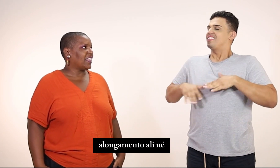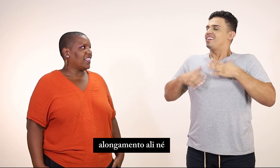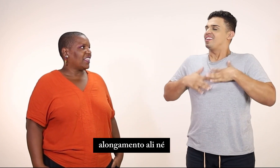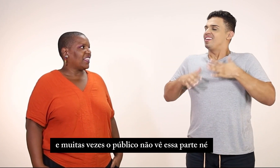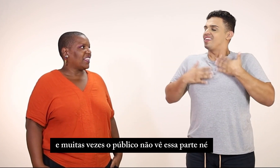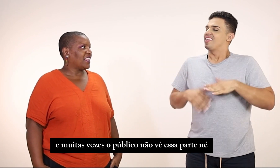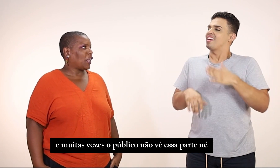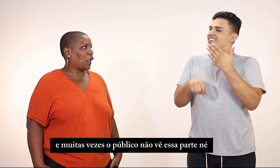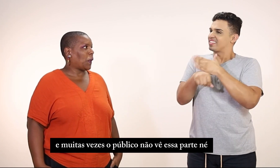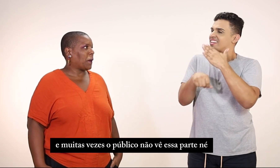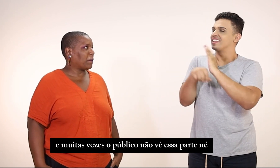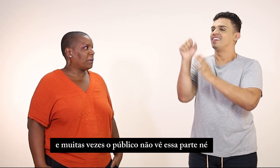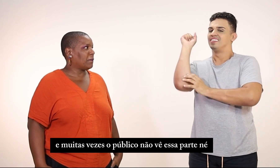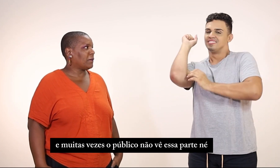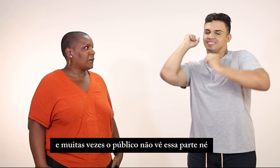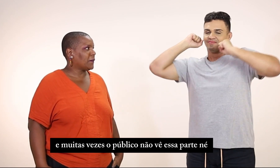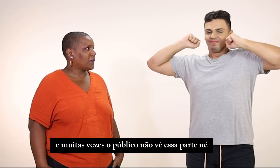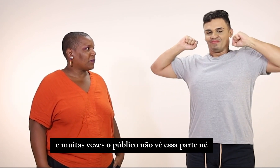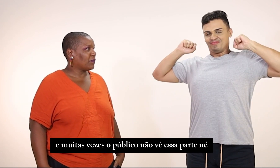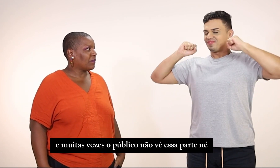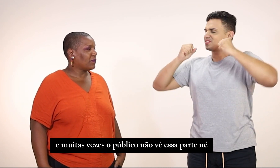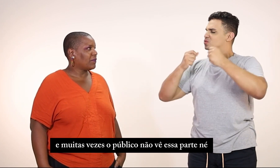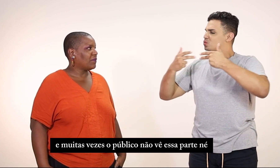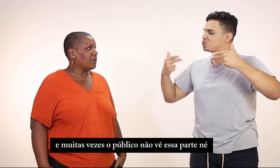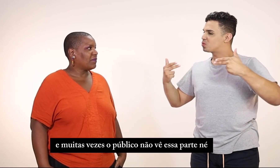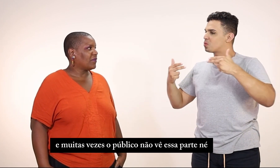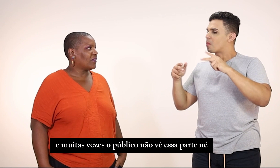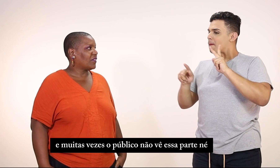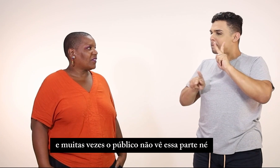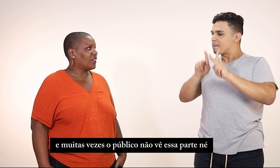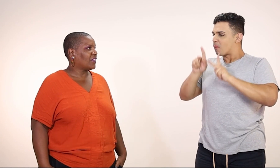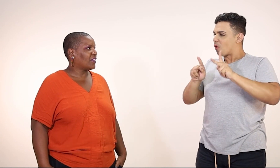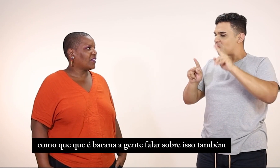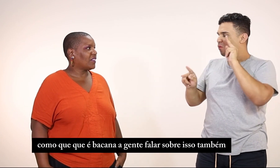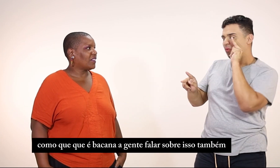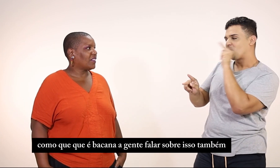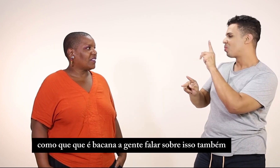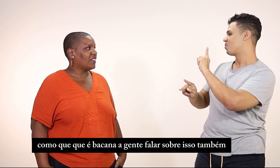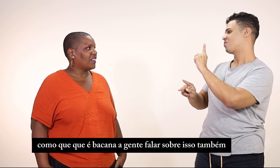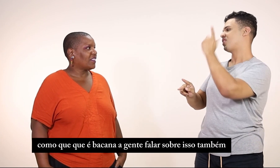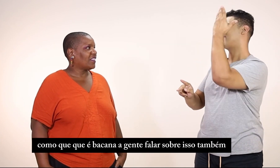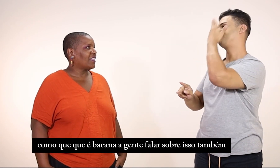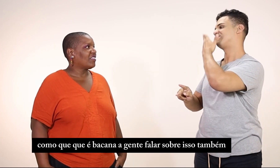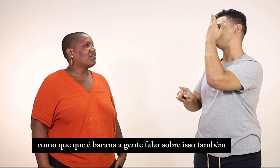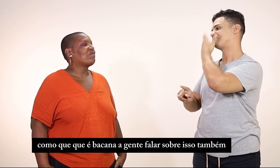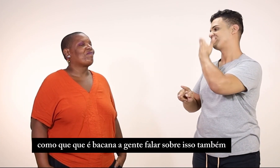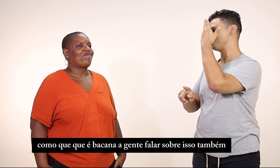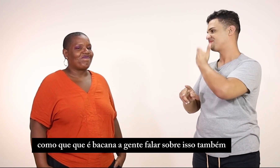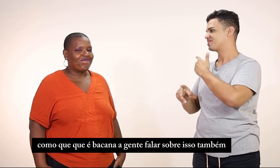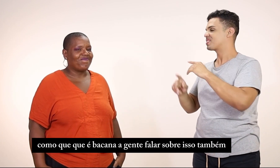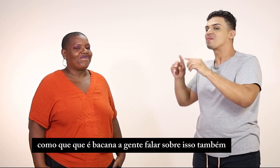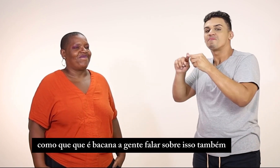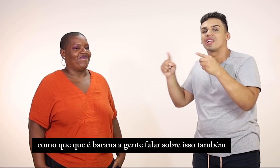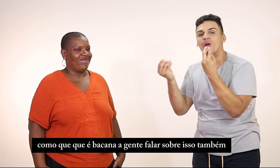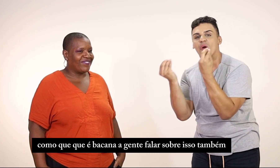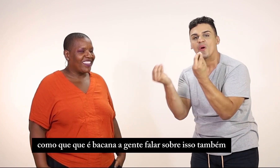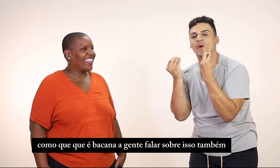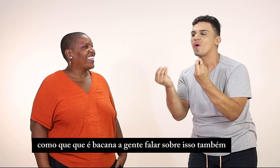né? E muitas vezes o público não vê essa parte, né? Como que é bacana a gente falar sobre isso também,